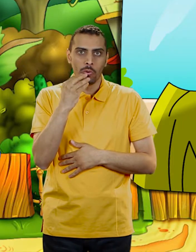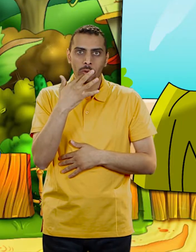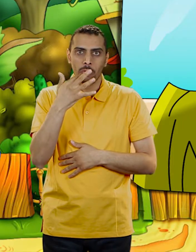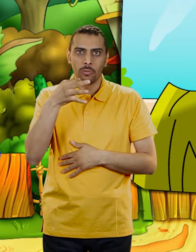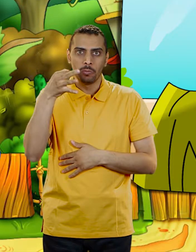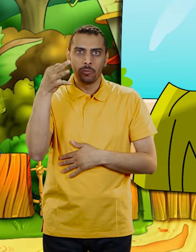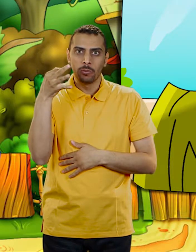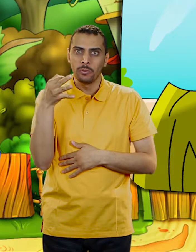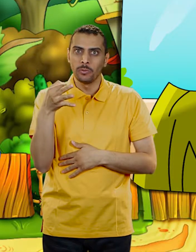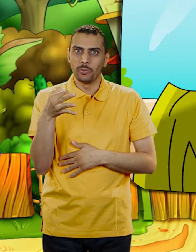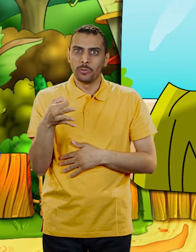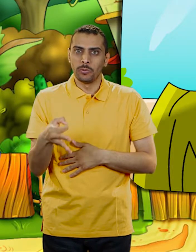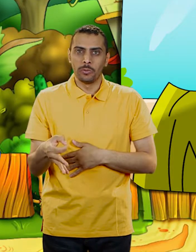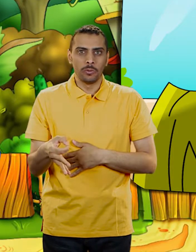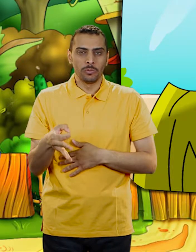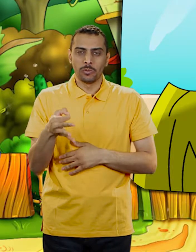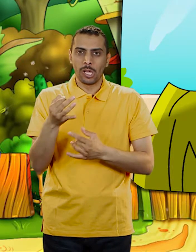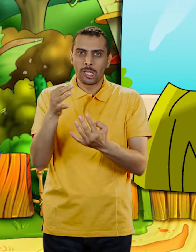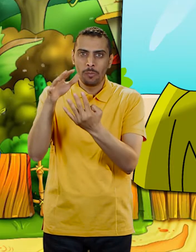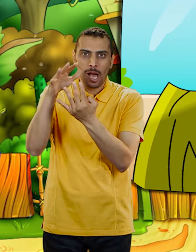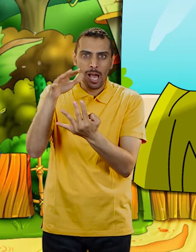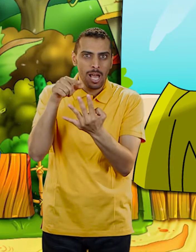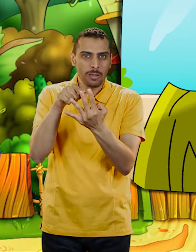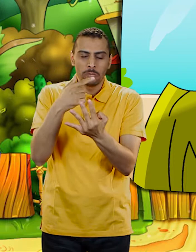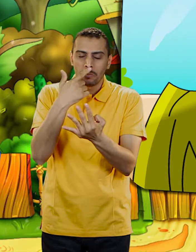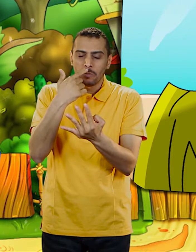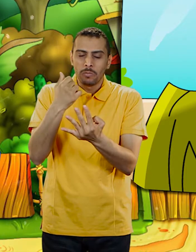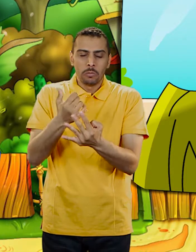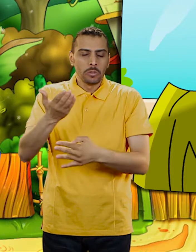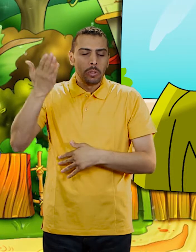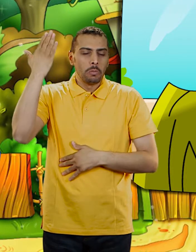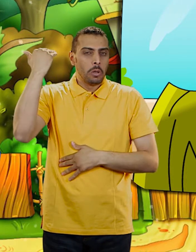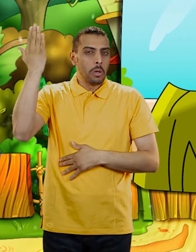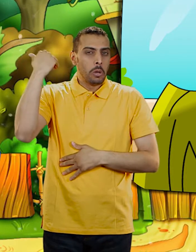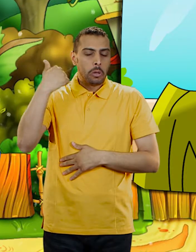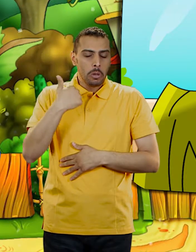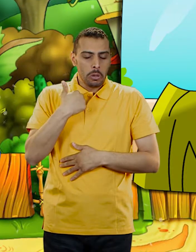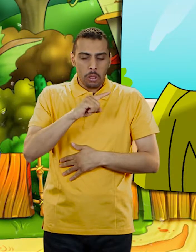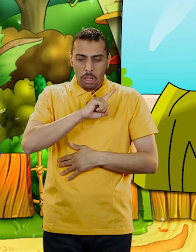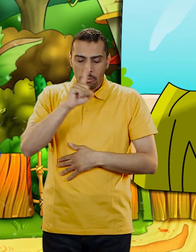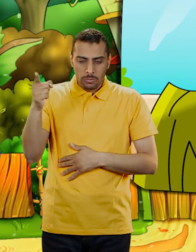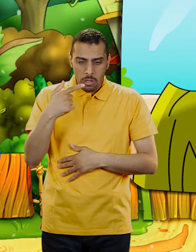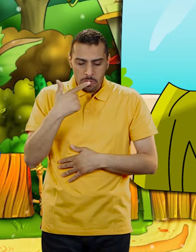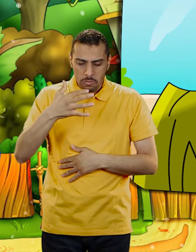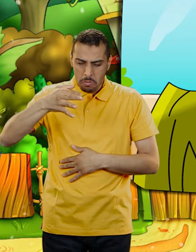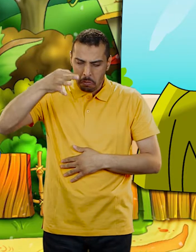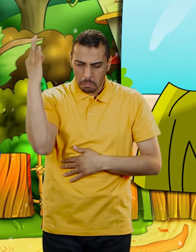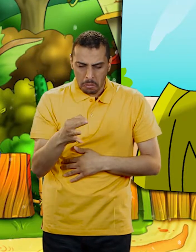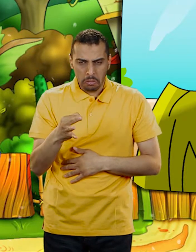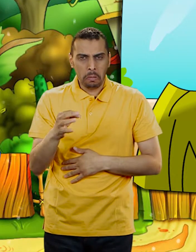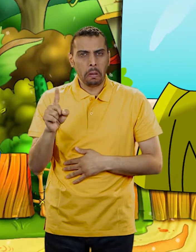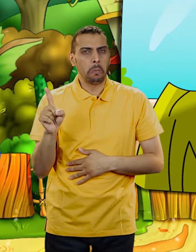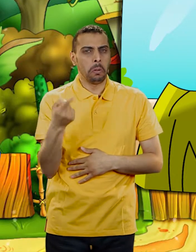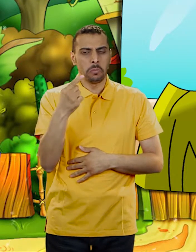ما احلى طعم بخار الطبخ منذ زمن بعيد وانا لم اذوق اجمل